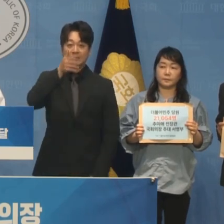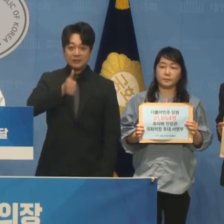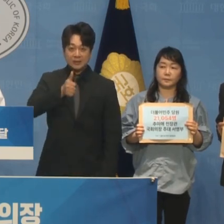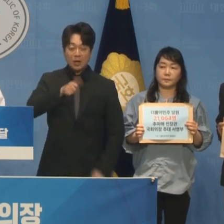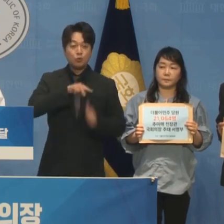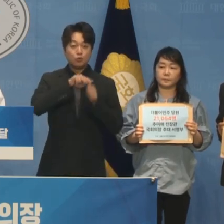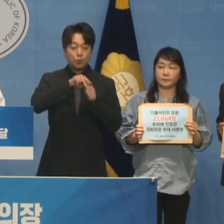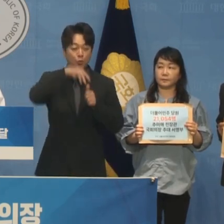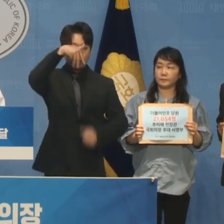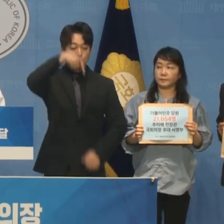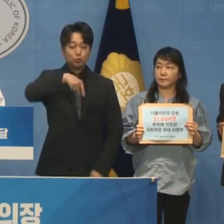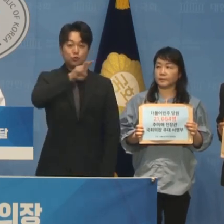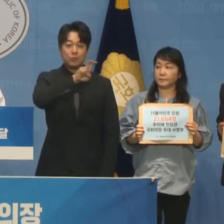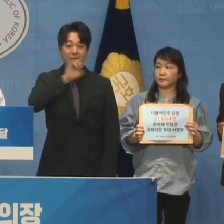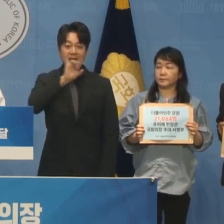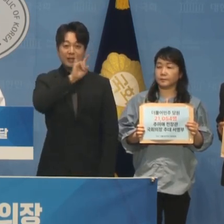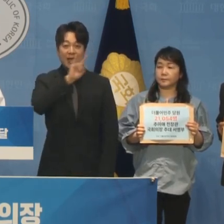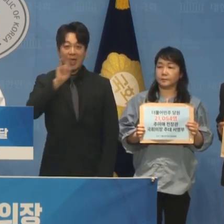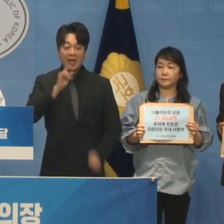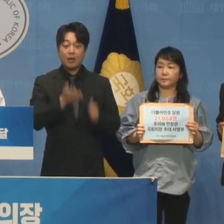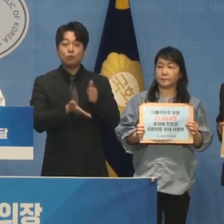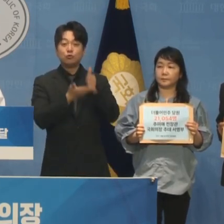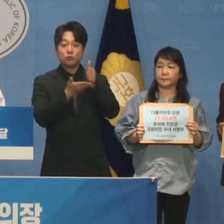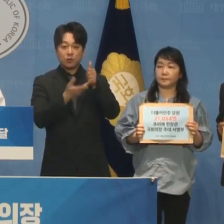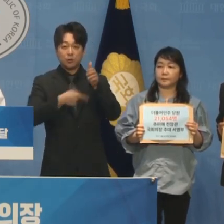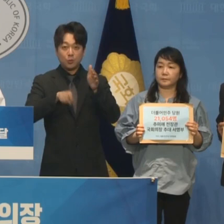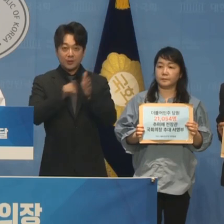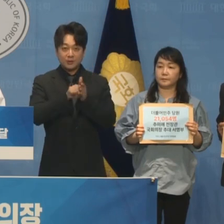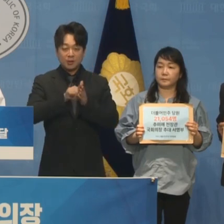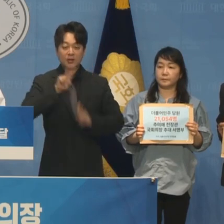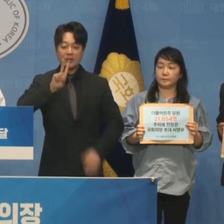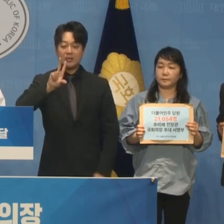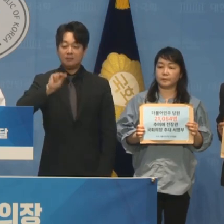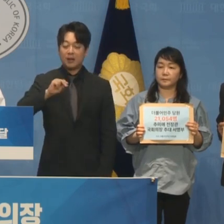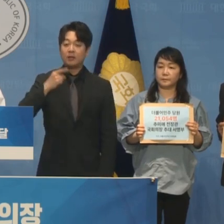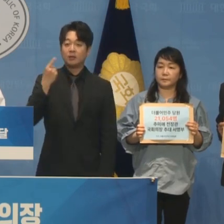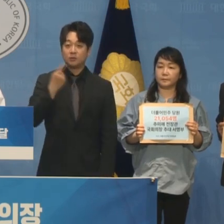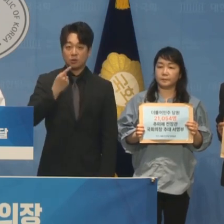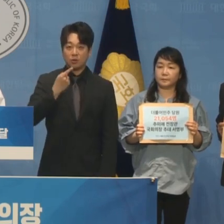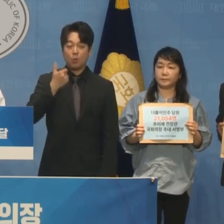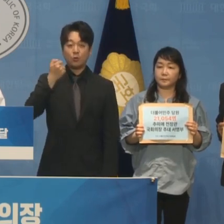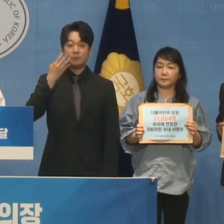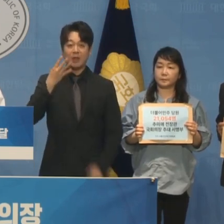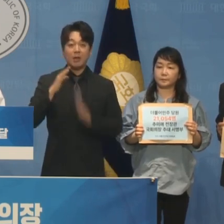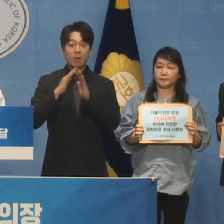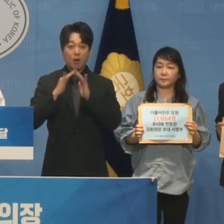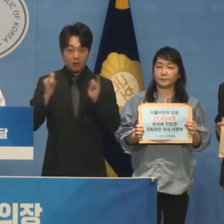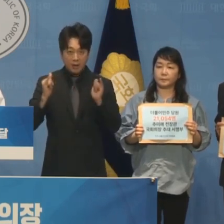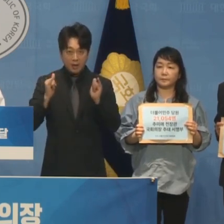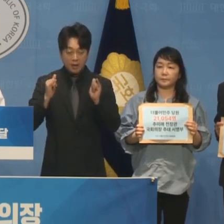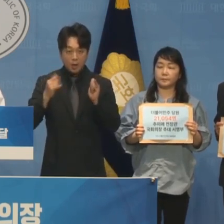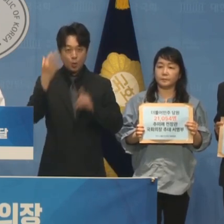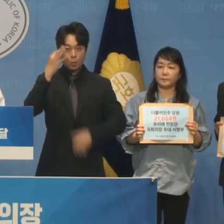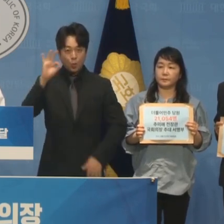온라인에서 단 일주일 만에 254명이 놀라운 숫자의 서명부를